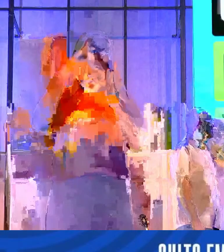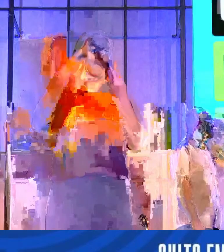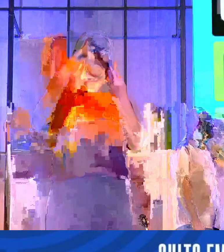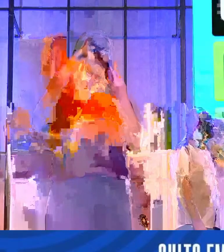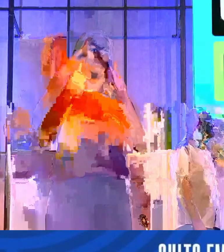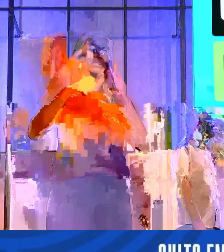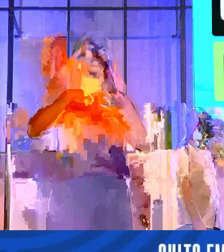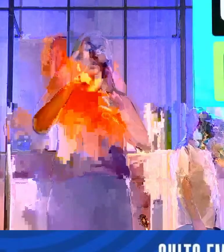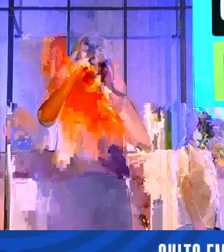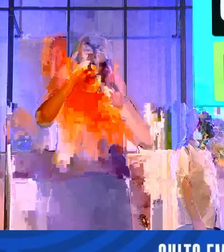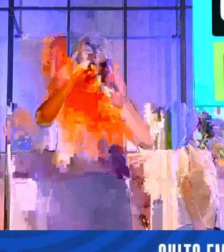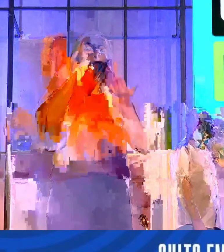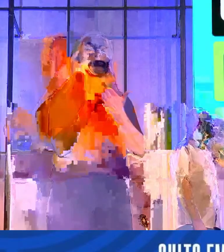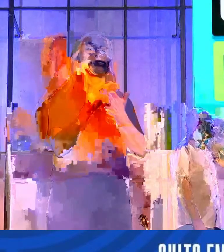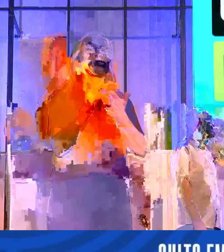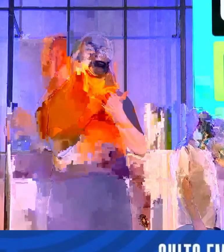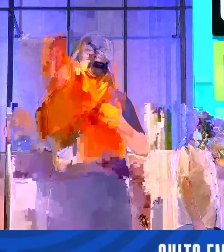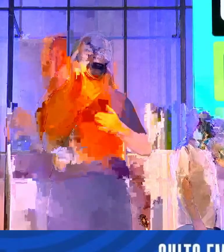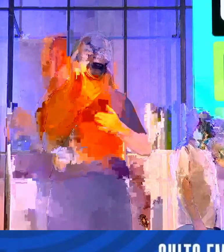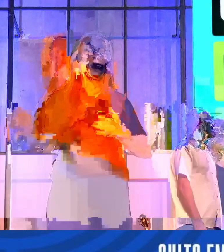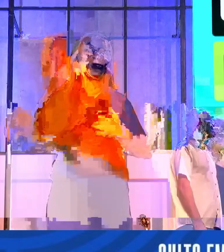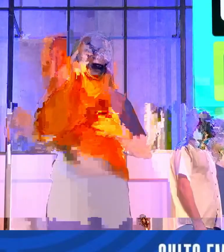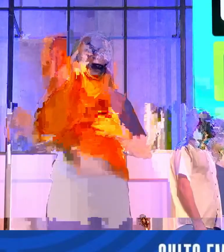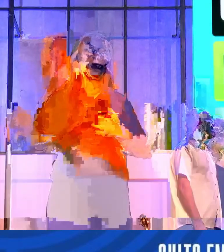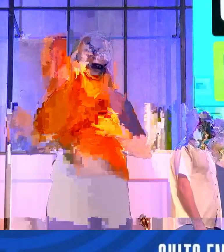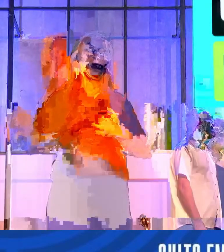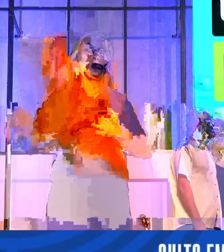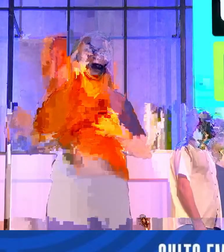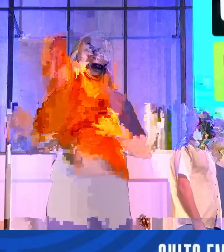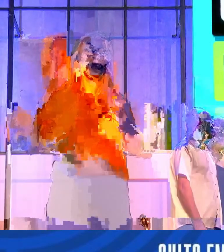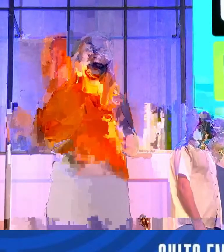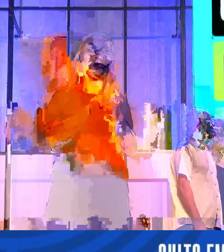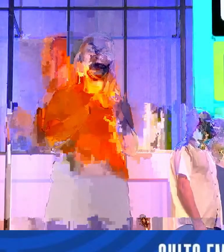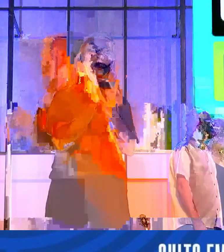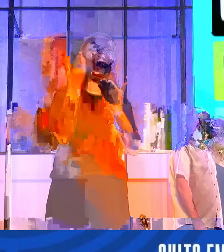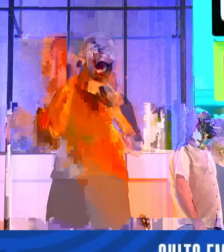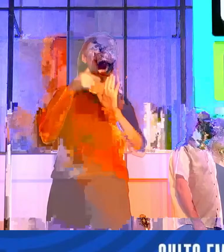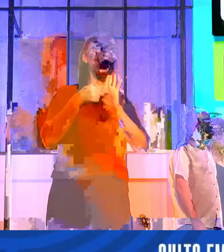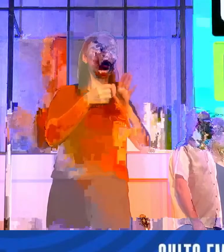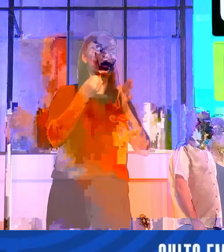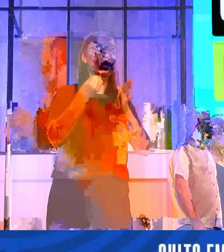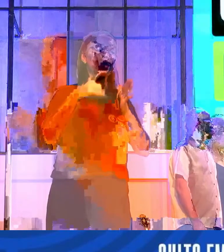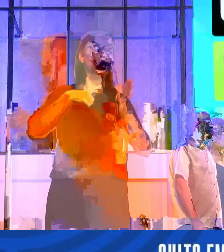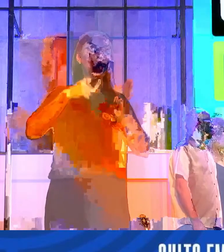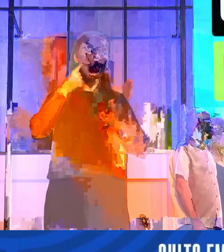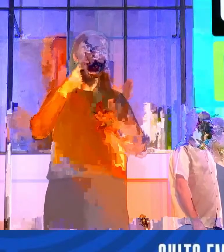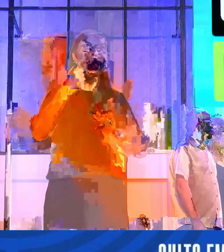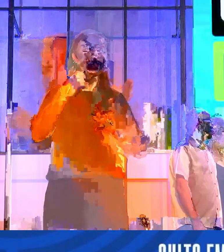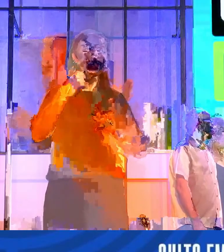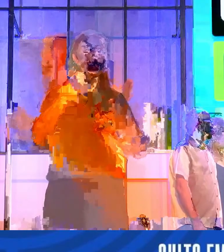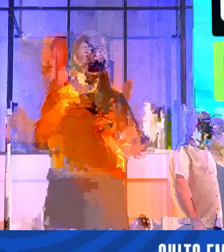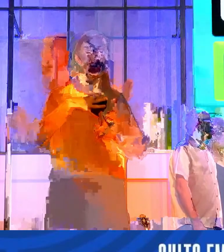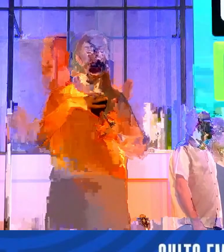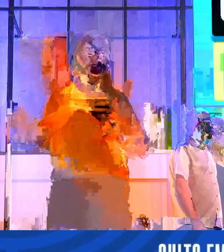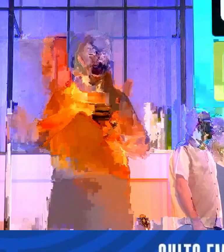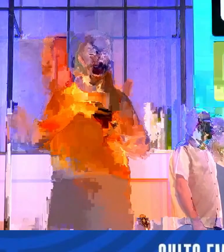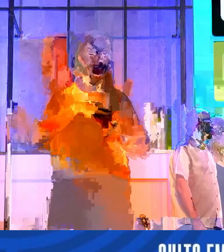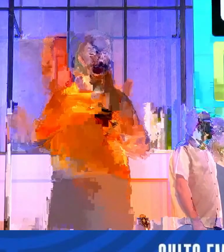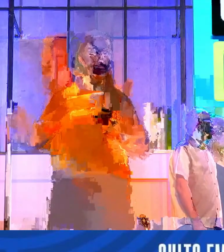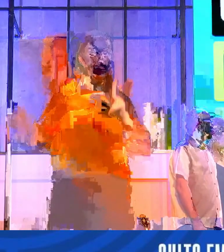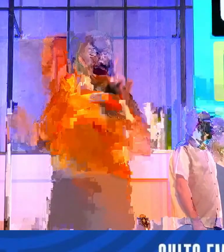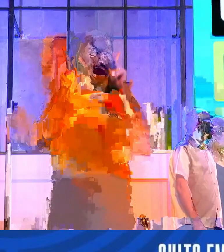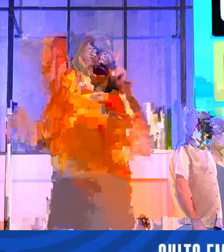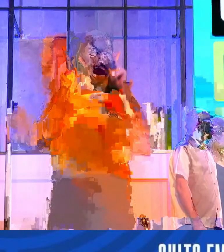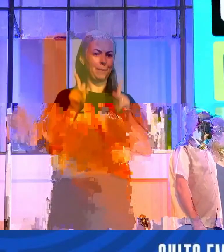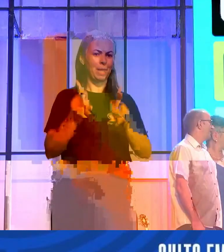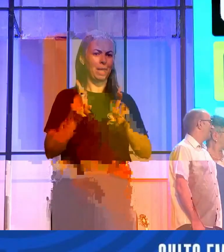vida. Inclusive, a Bíblia diz que se você quer que os seus filhos vivam uma paz, e aqui quando a paz está falando de paz, não é a ausência